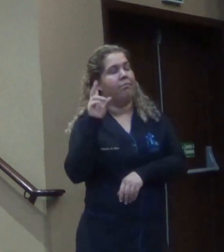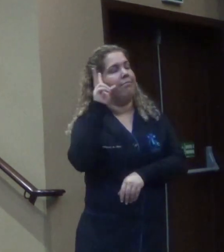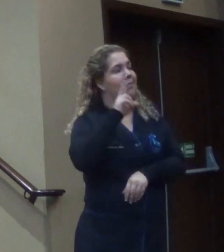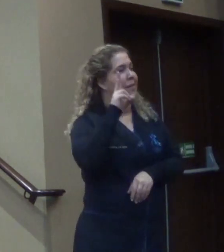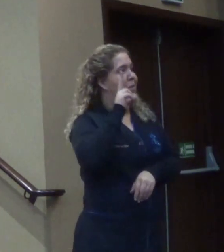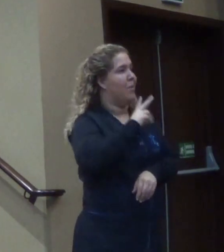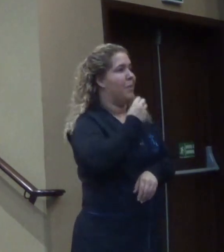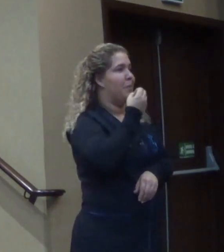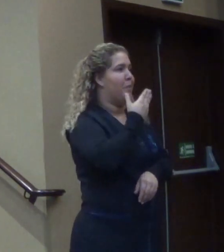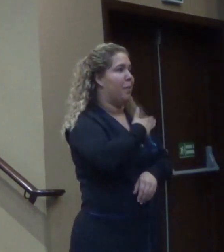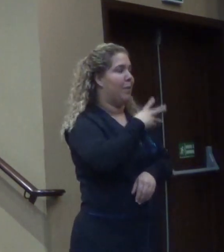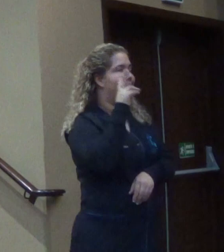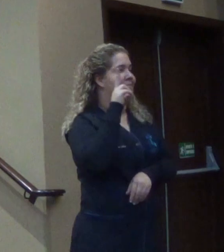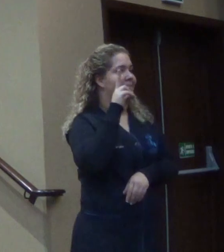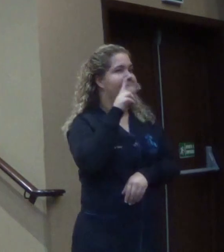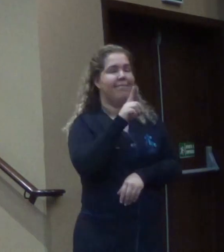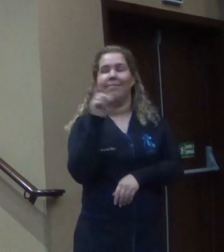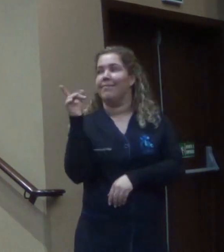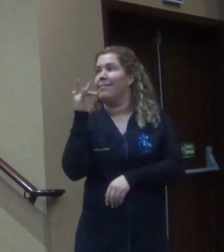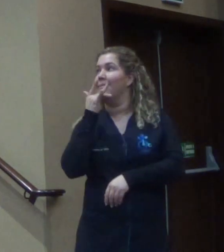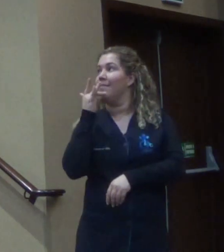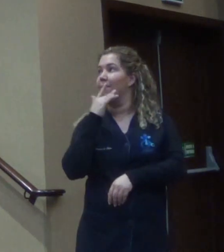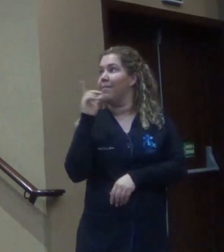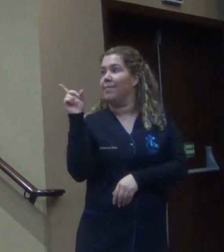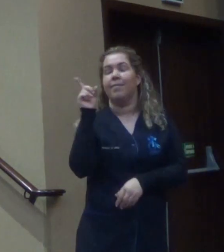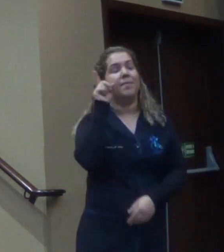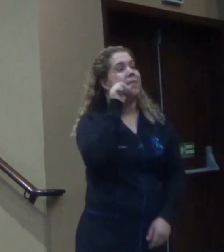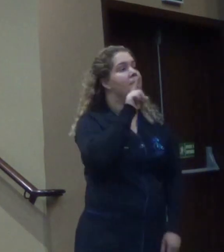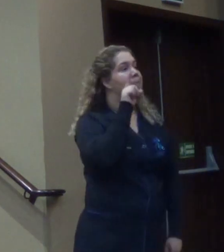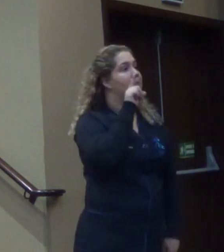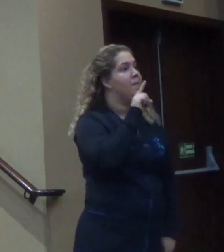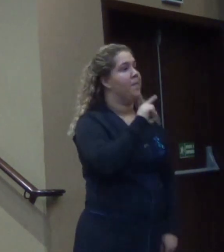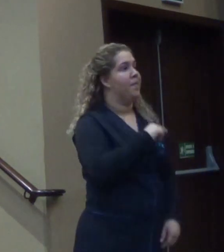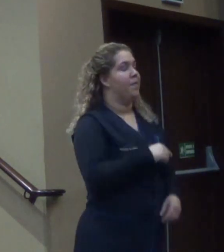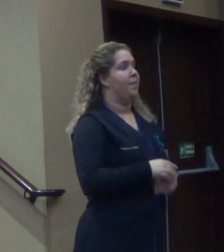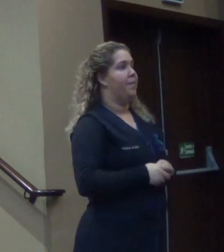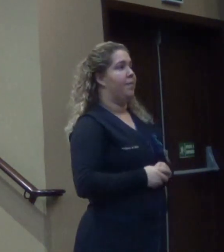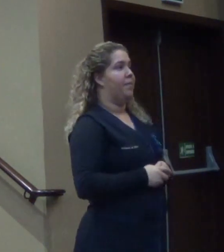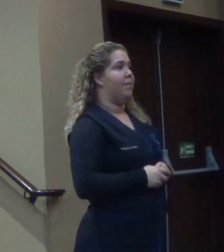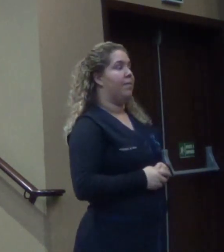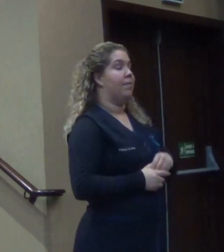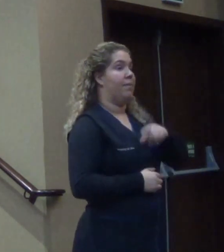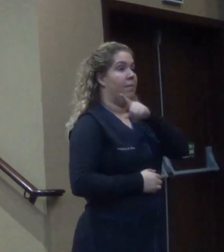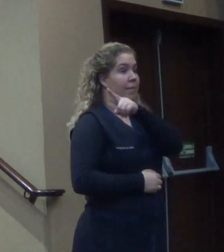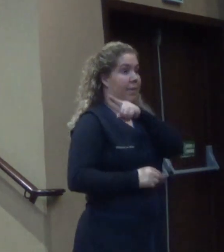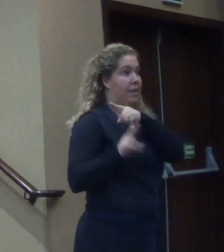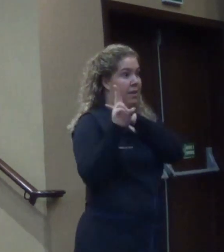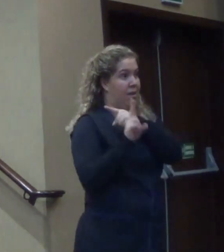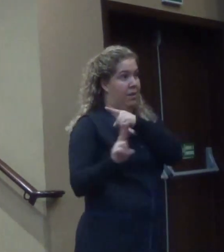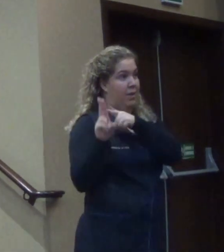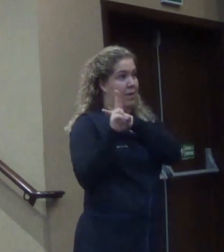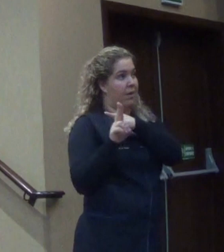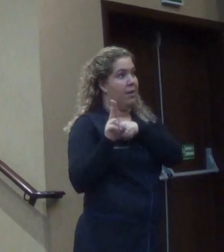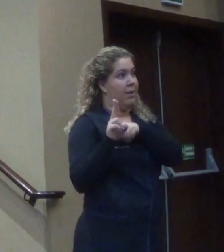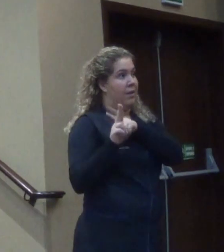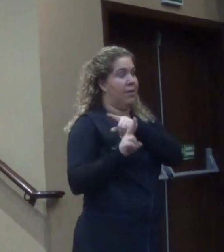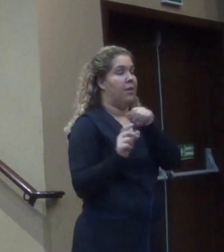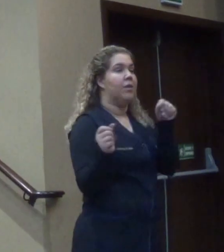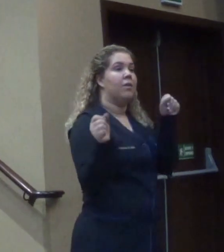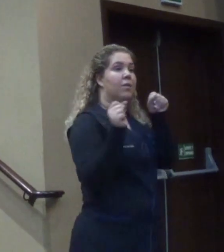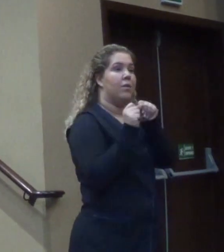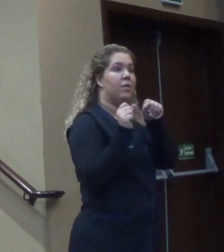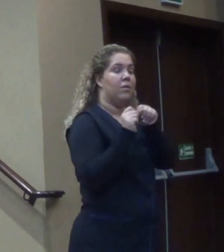recordações dessa época nos Estados Unidos. Essa universidade fez